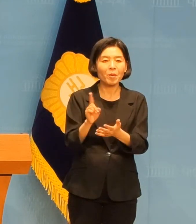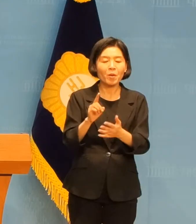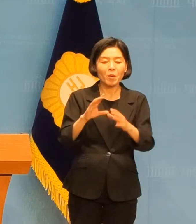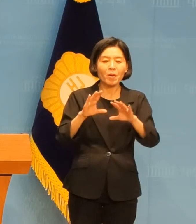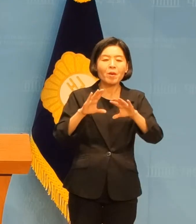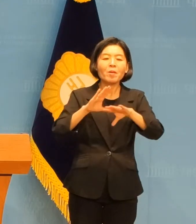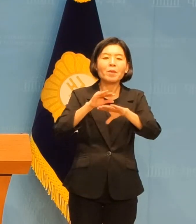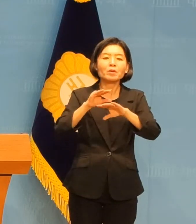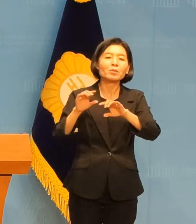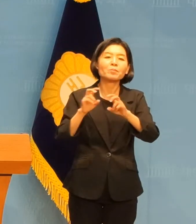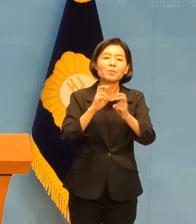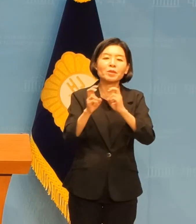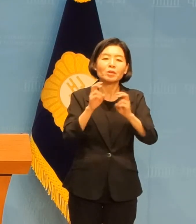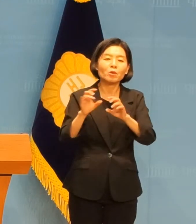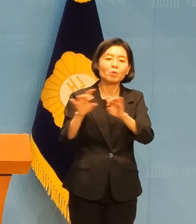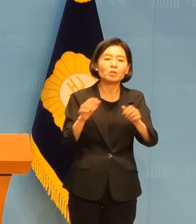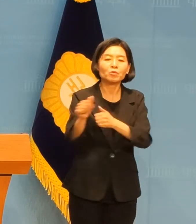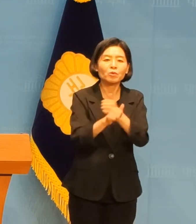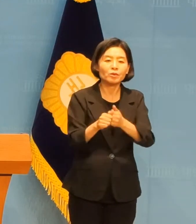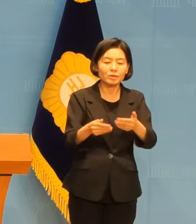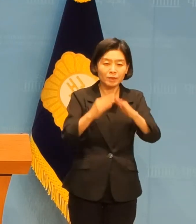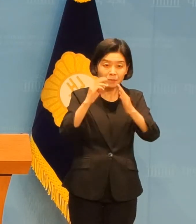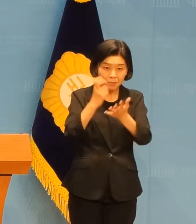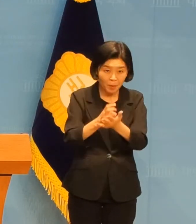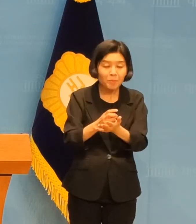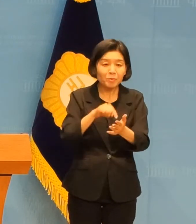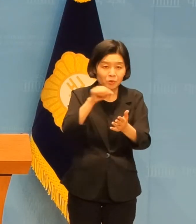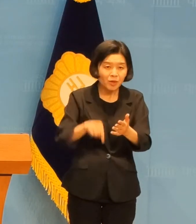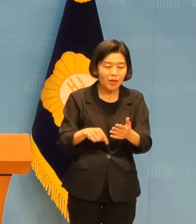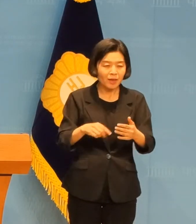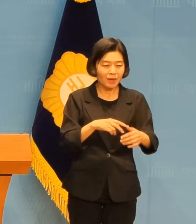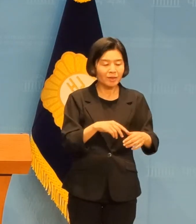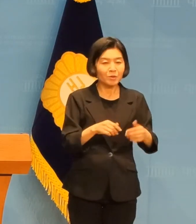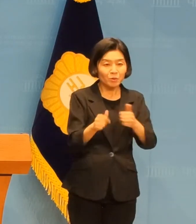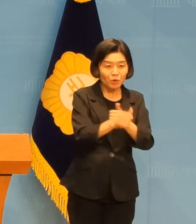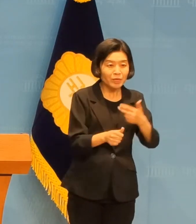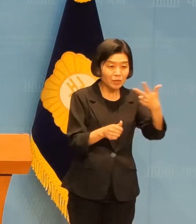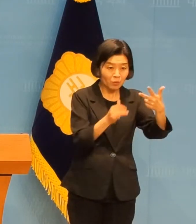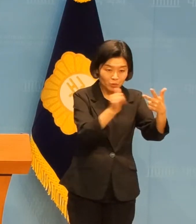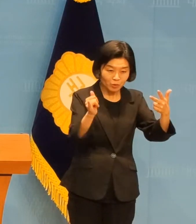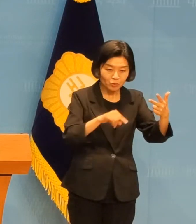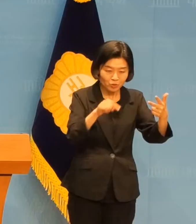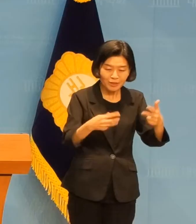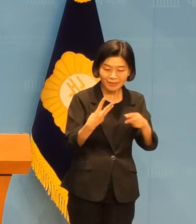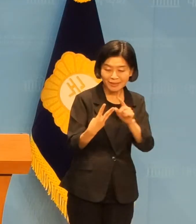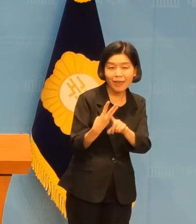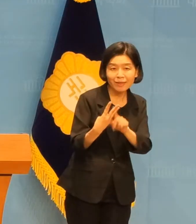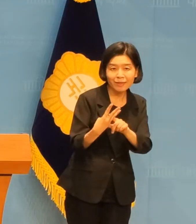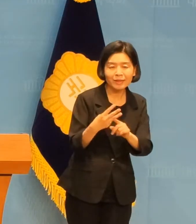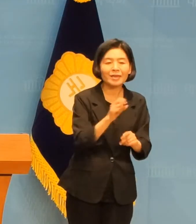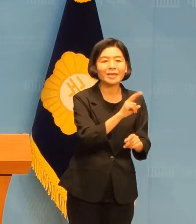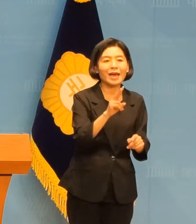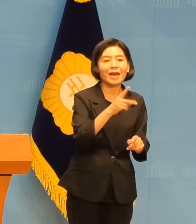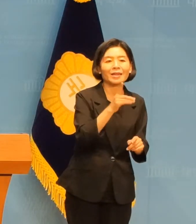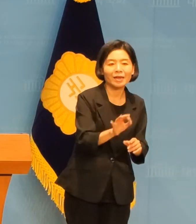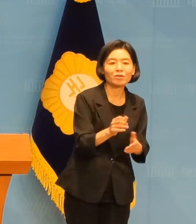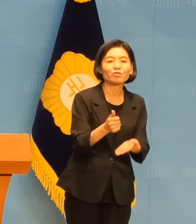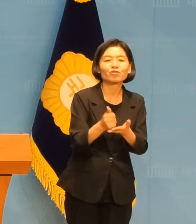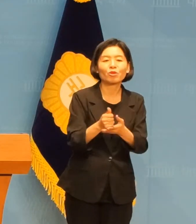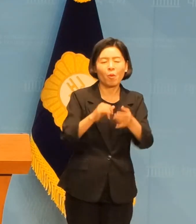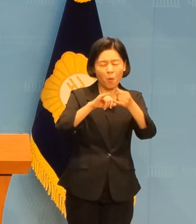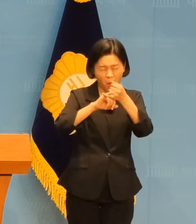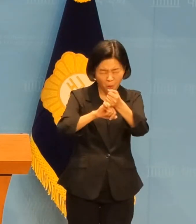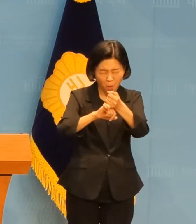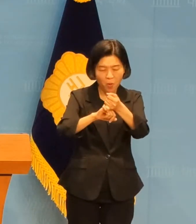방송미디어통신위원회 설치법에서 의원 7명 중 3명을 야당이 추천하도록 보장한 것도 마찬가지